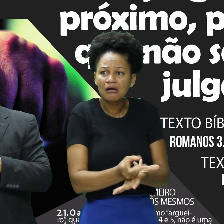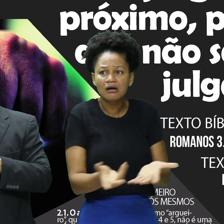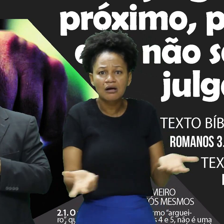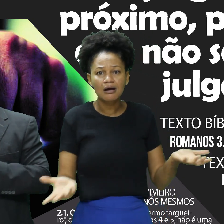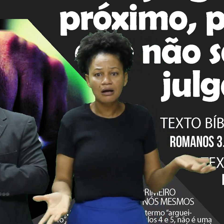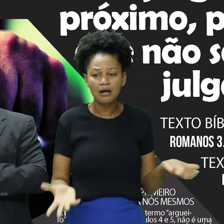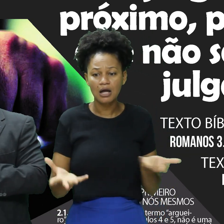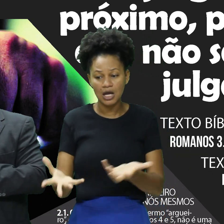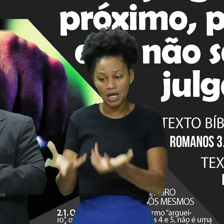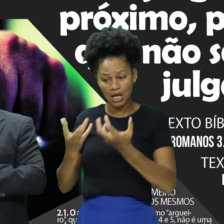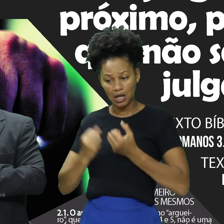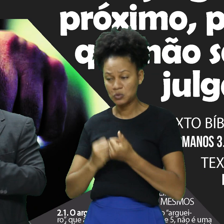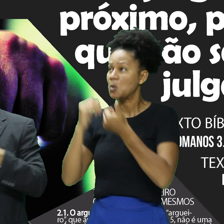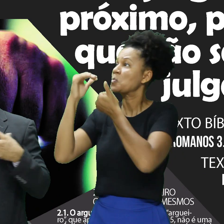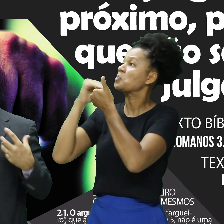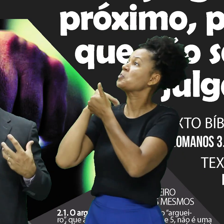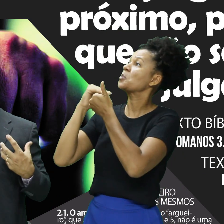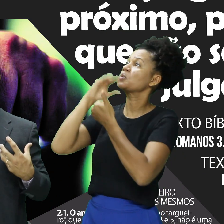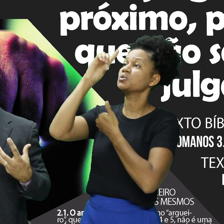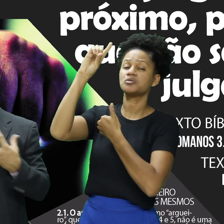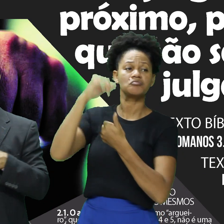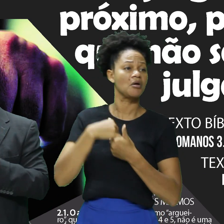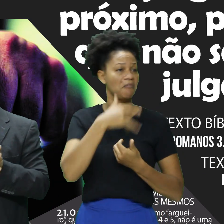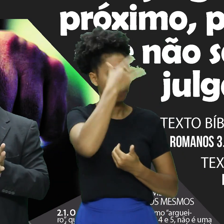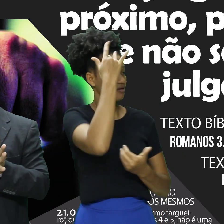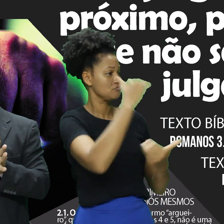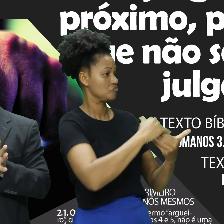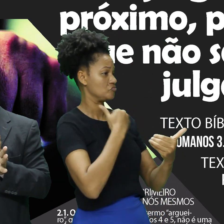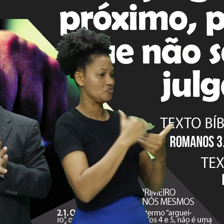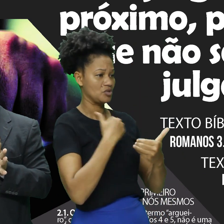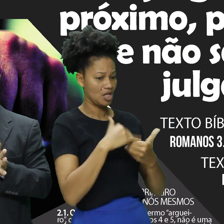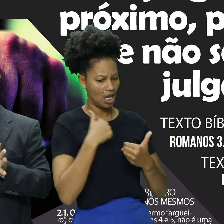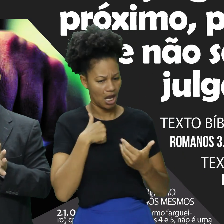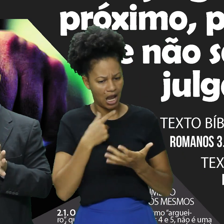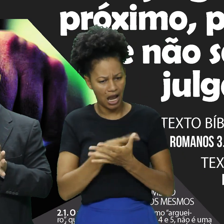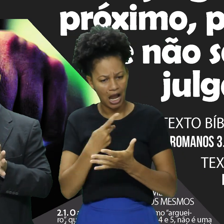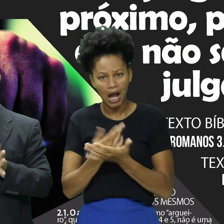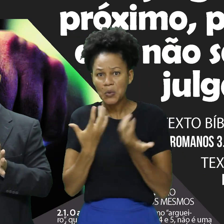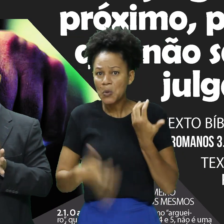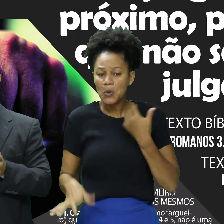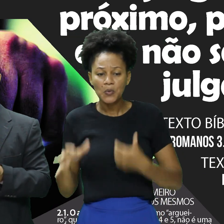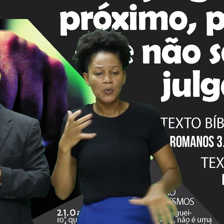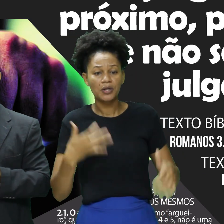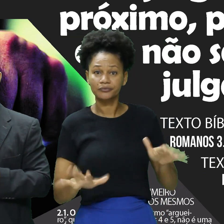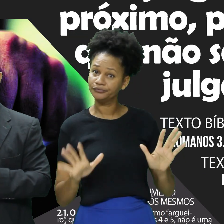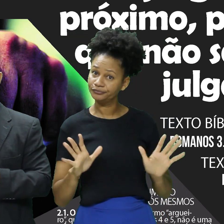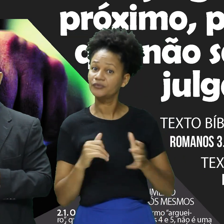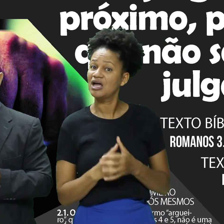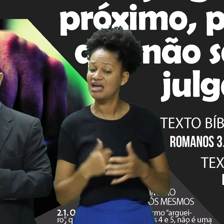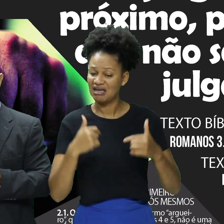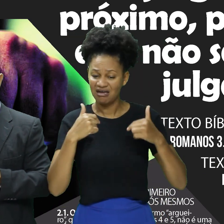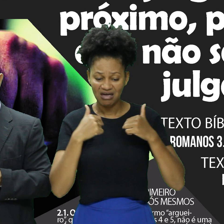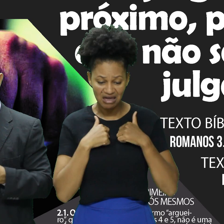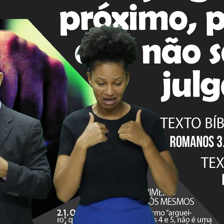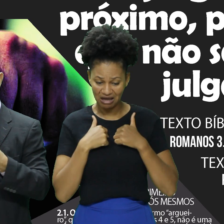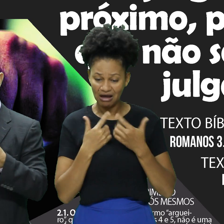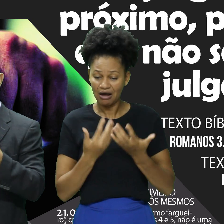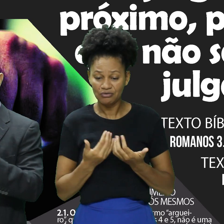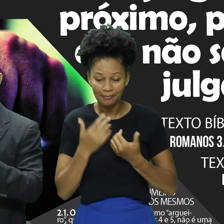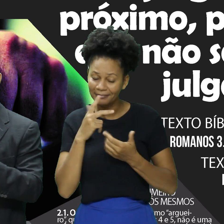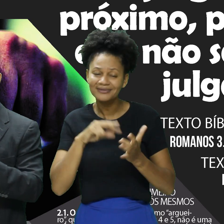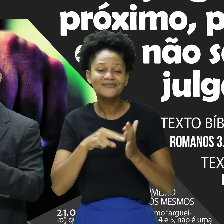quero receber conselho de Deus ou de alguém por alguma coisa errada que eu fiz? Então eu estou jogando